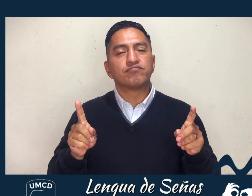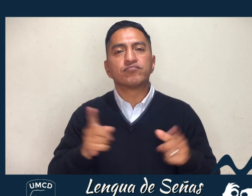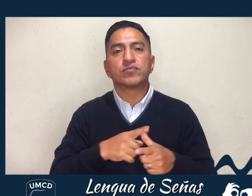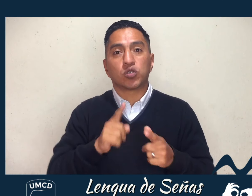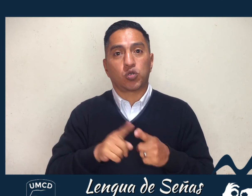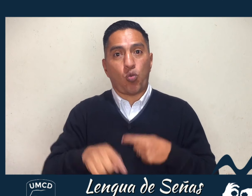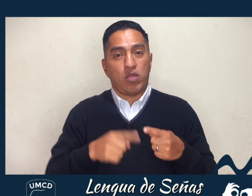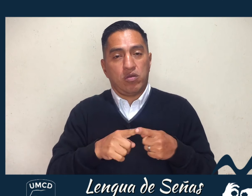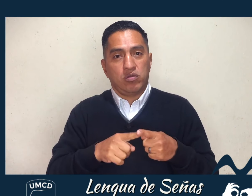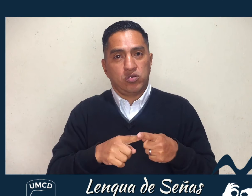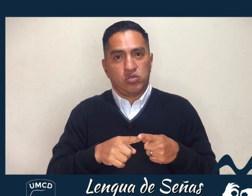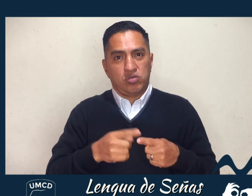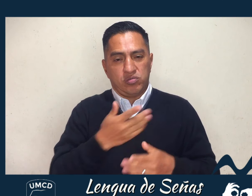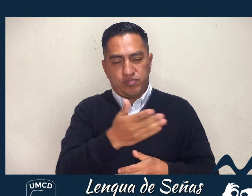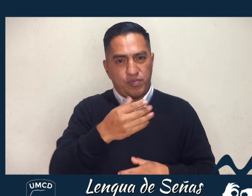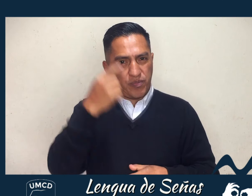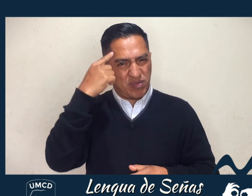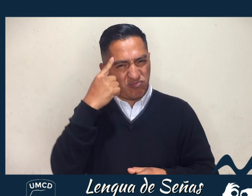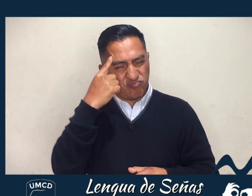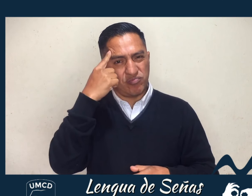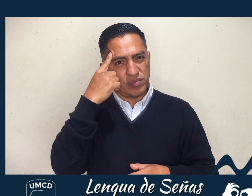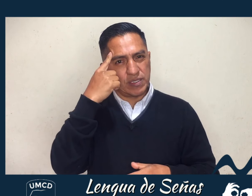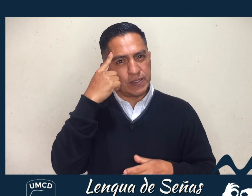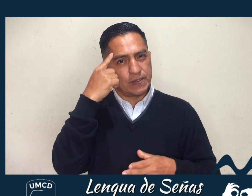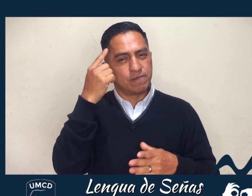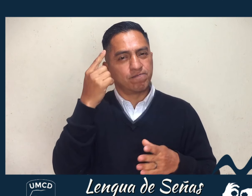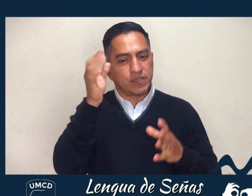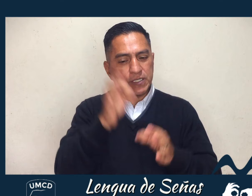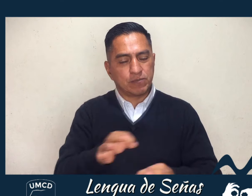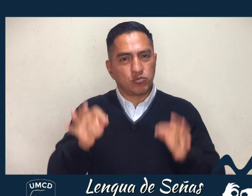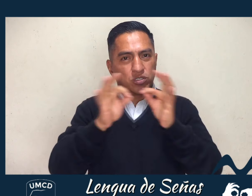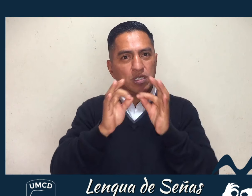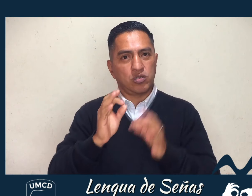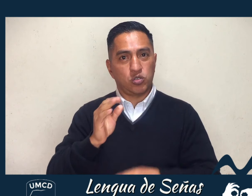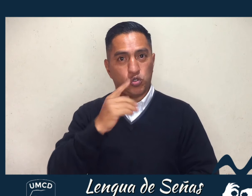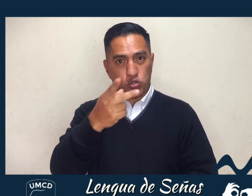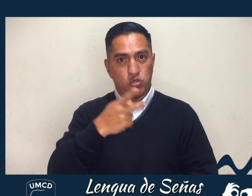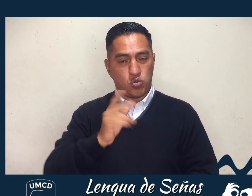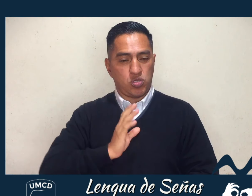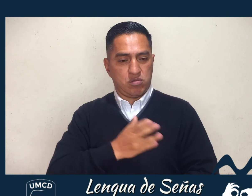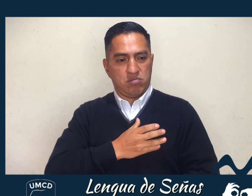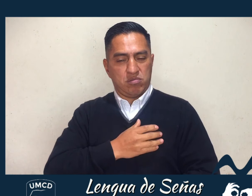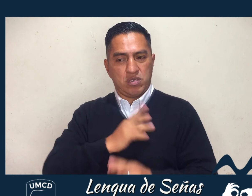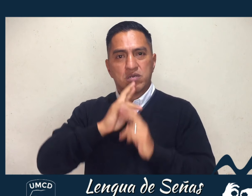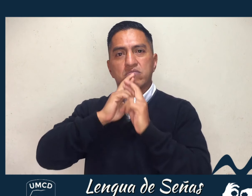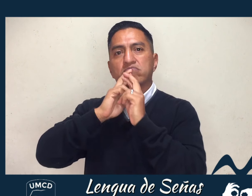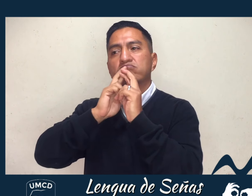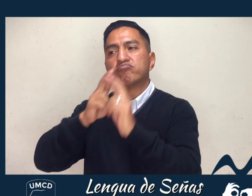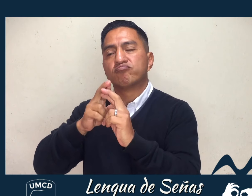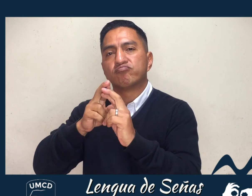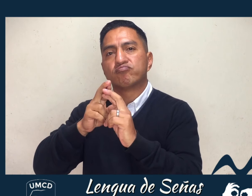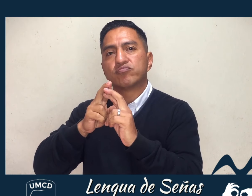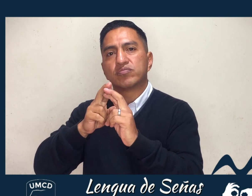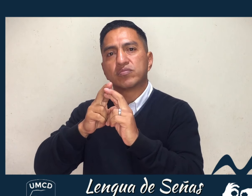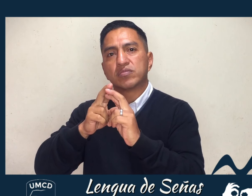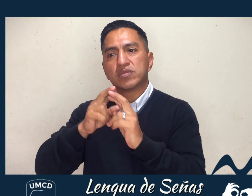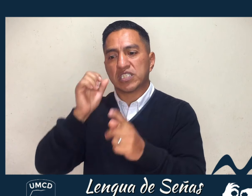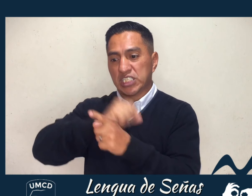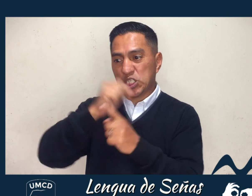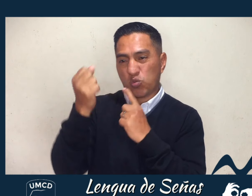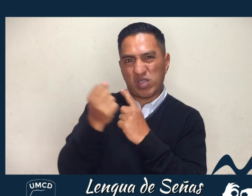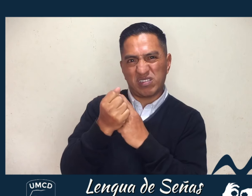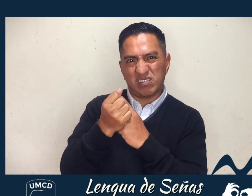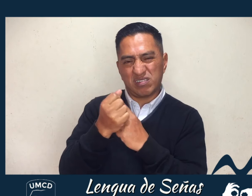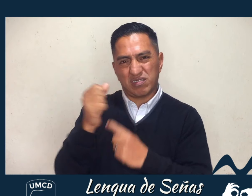decisiones, que cuando se conjugan con otro elemento muy importante que es nuestra capacidad de responder intuitivamente a